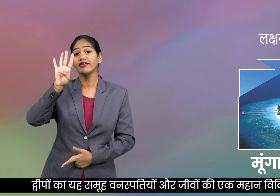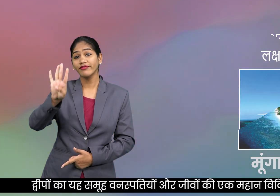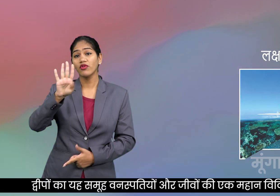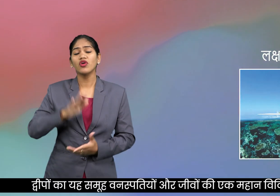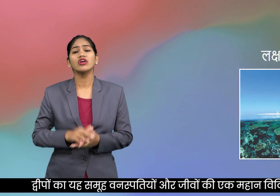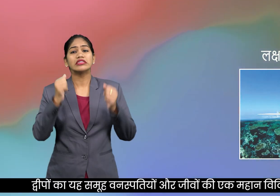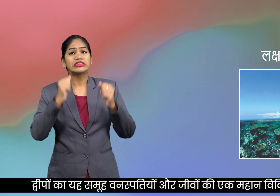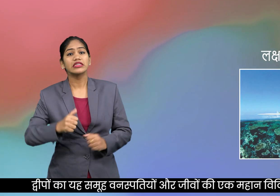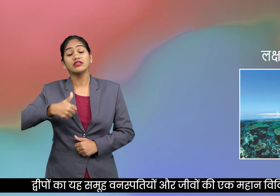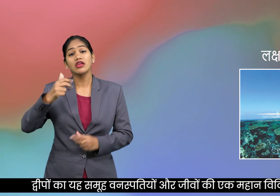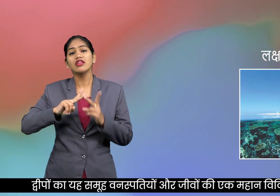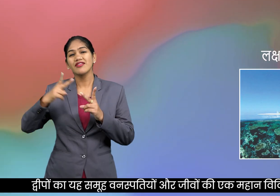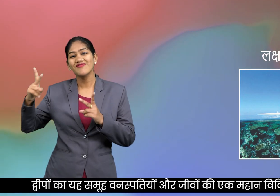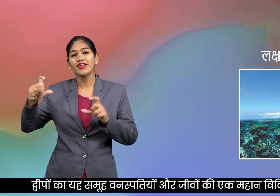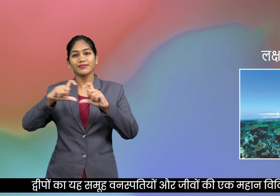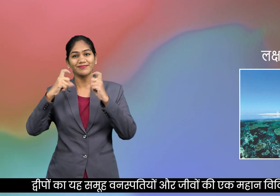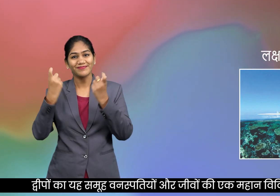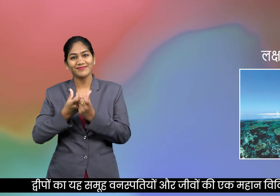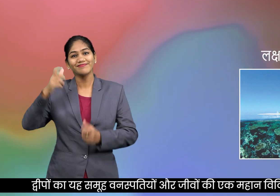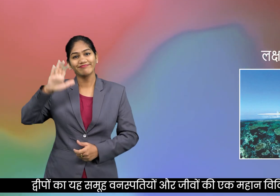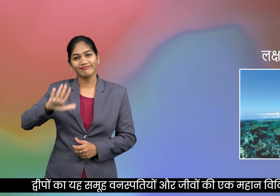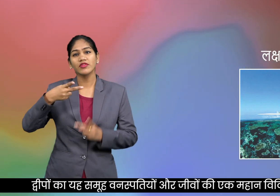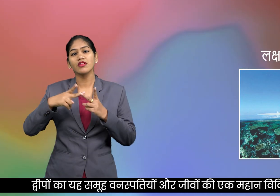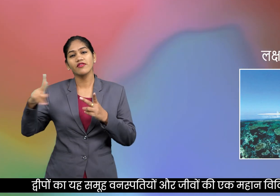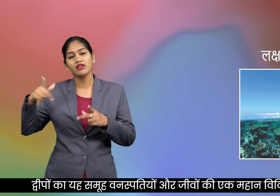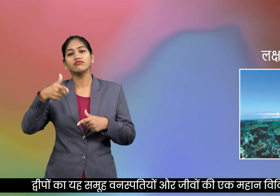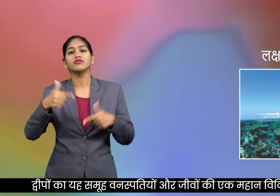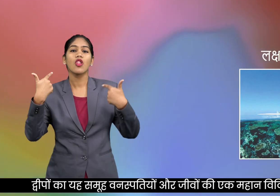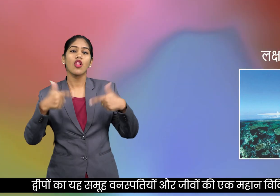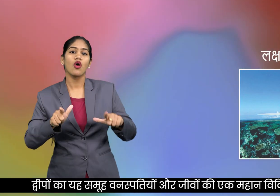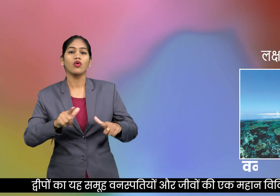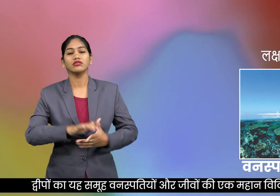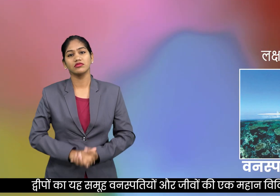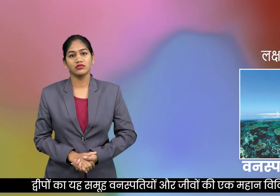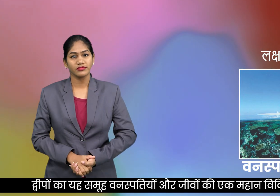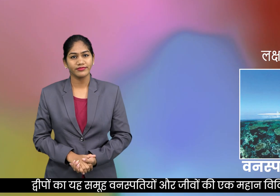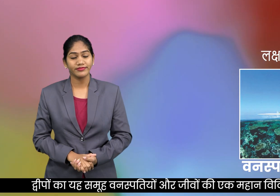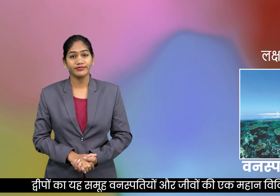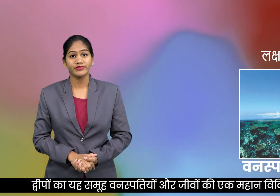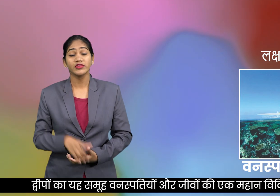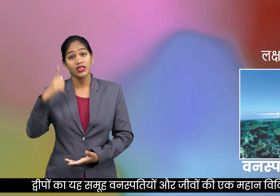द्वीपों का यह समूह वनस्पतियों और जीवों की एक महान विविधता के लिए प्रसिद्ध